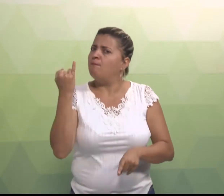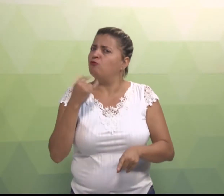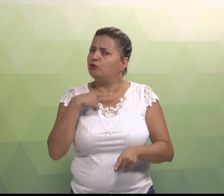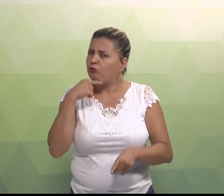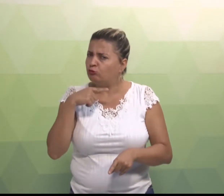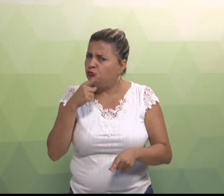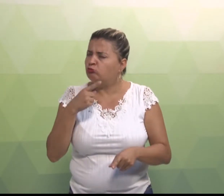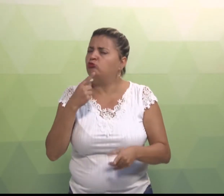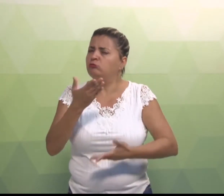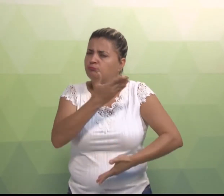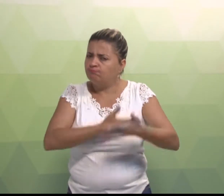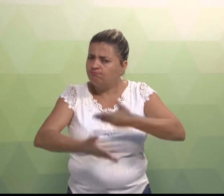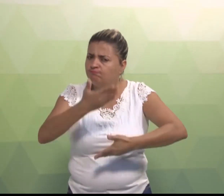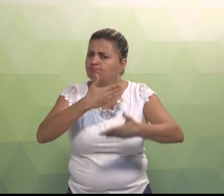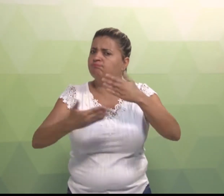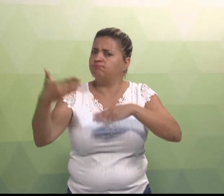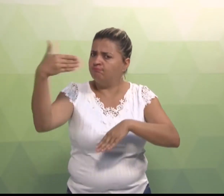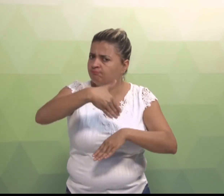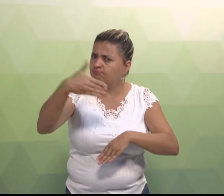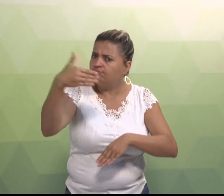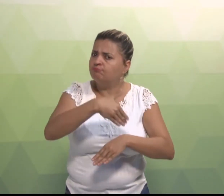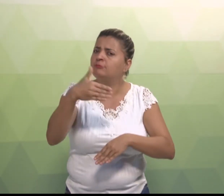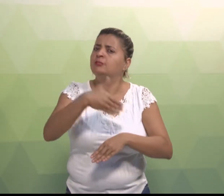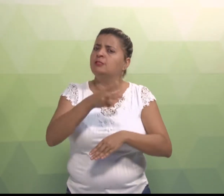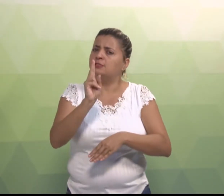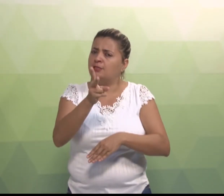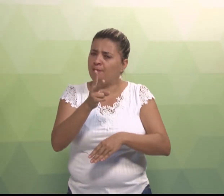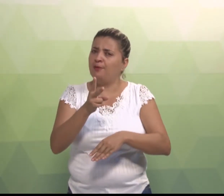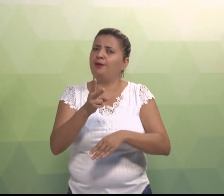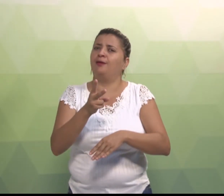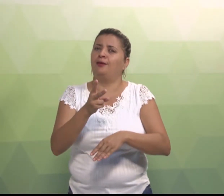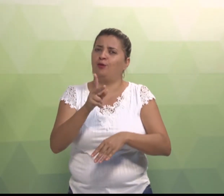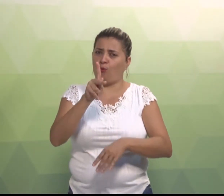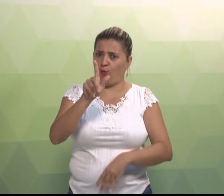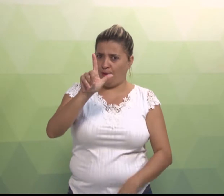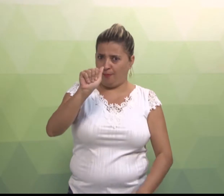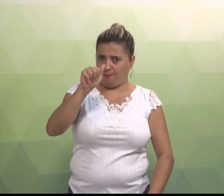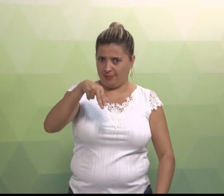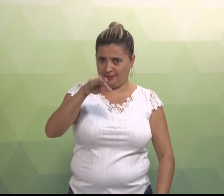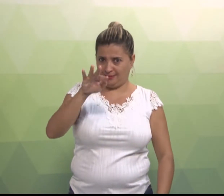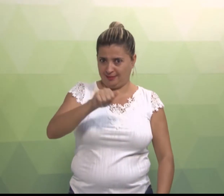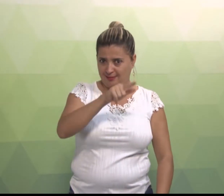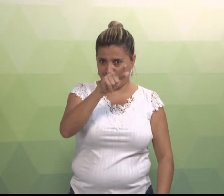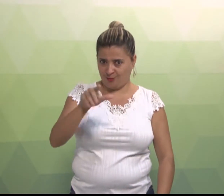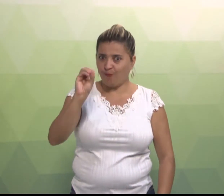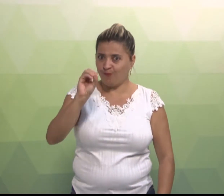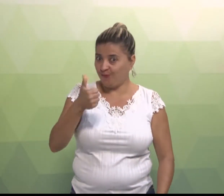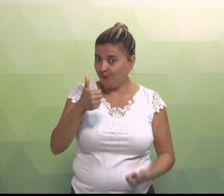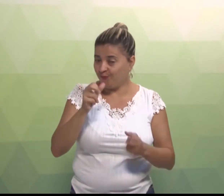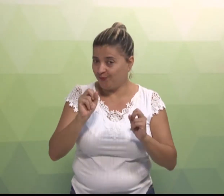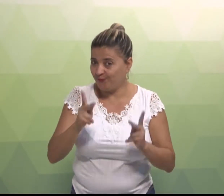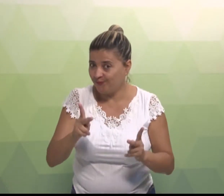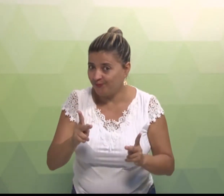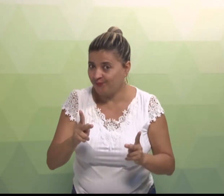esclarecimento das suas dúvidas, ok? Que a gente possa compartilhar também essas experiências nos plantões. Tudo bem?